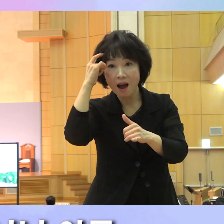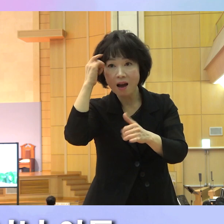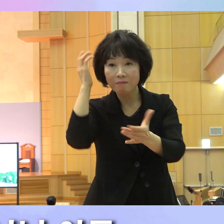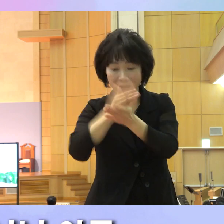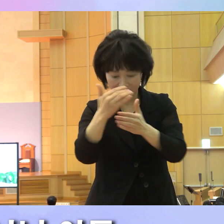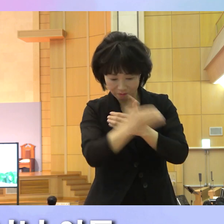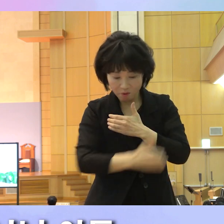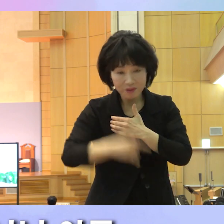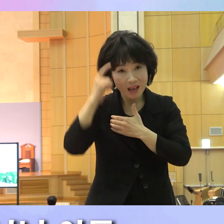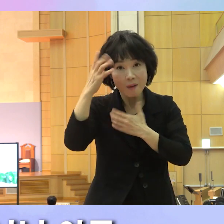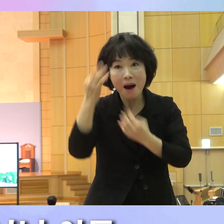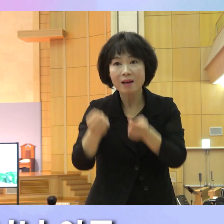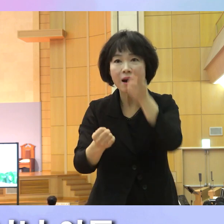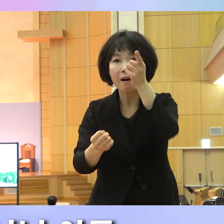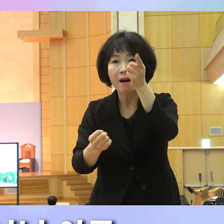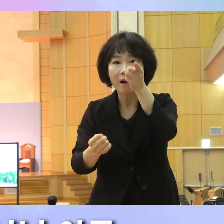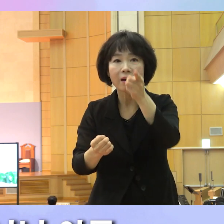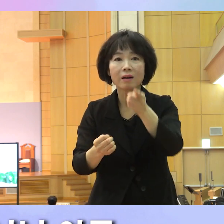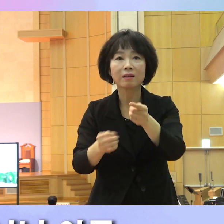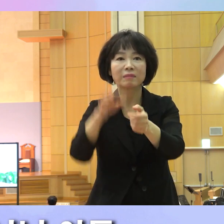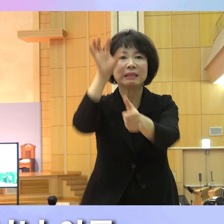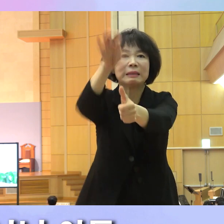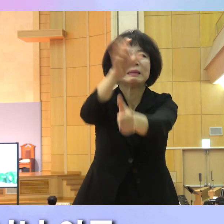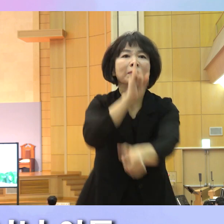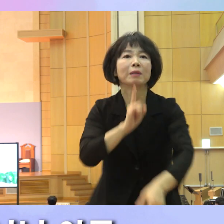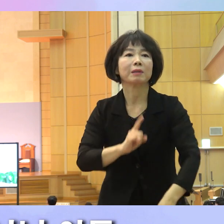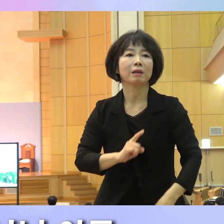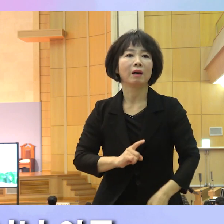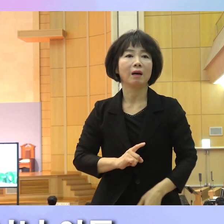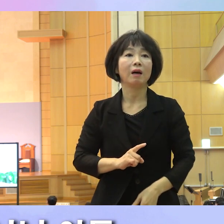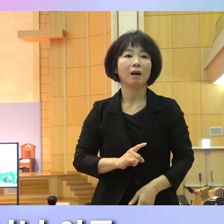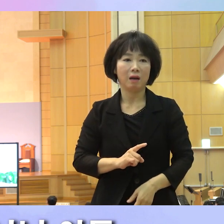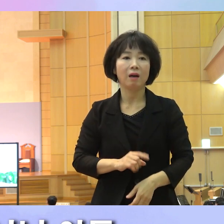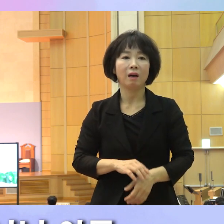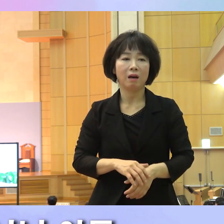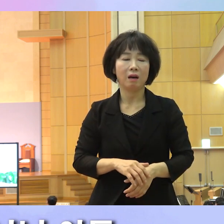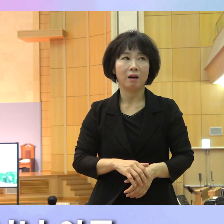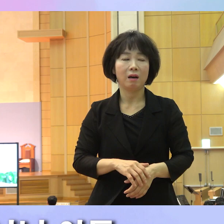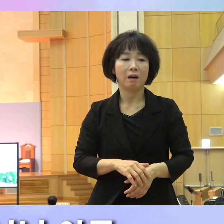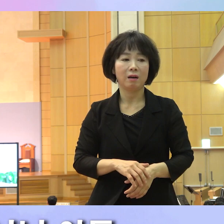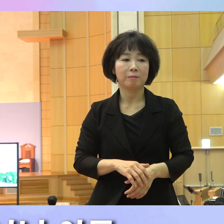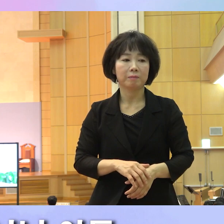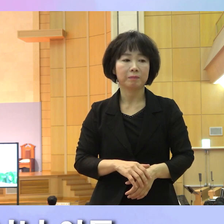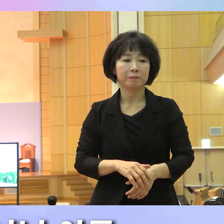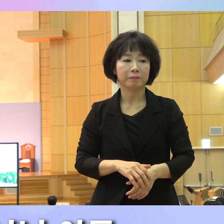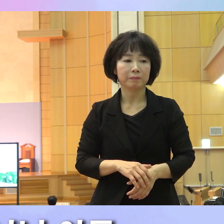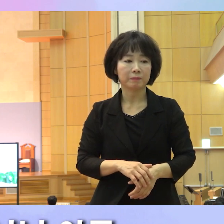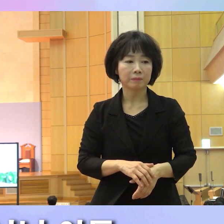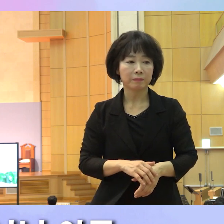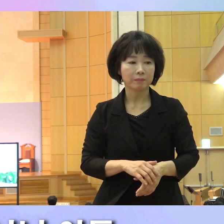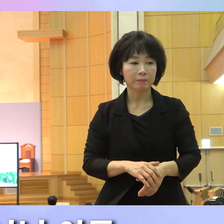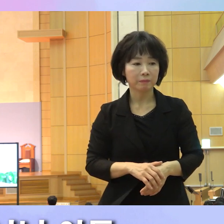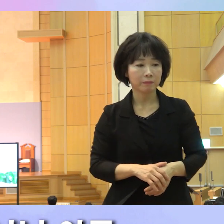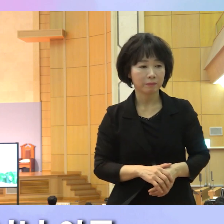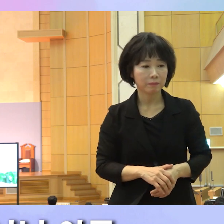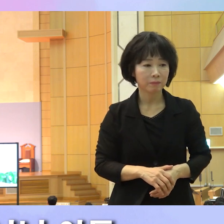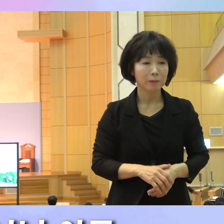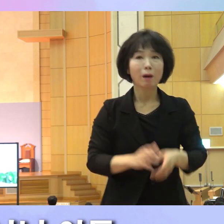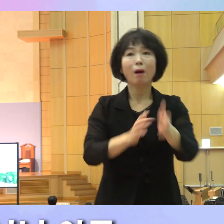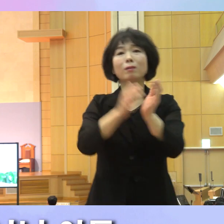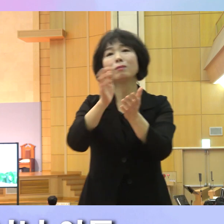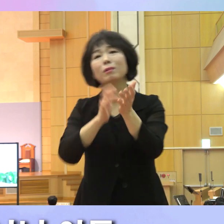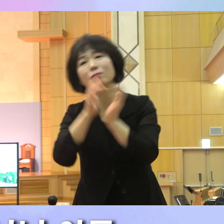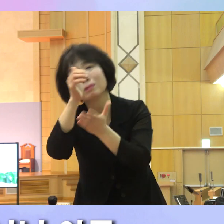말미암아 죽었던 자가 살고 부활하게 된다는 거, 이게 핵심적인 말씀인데 예수님 죽지 말라